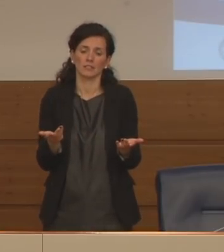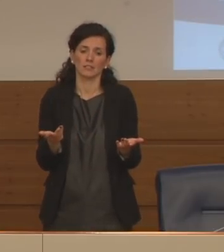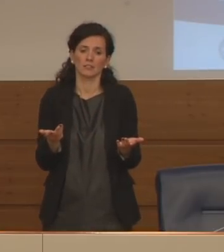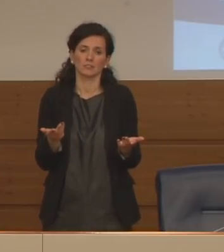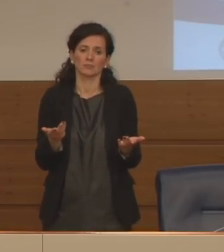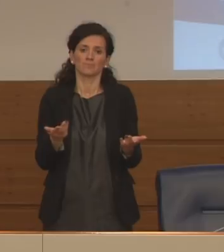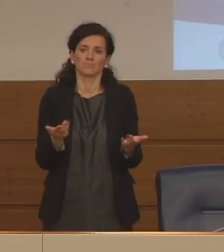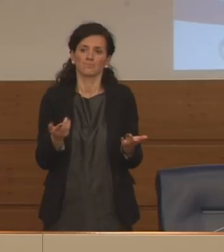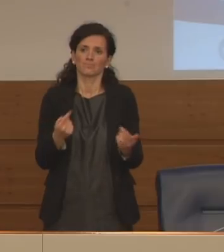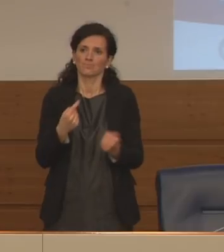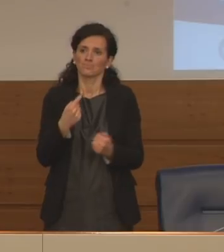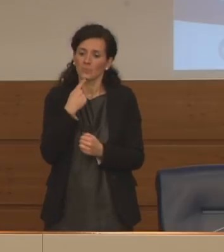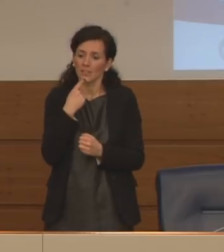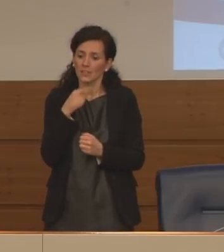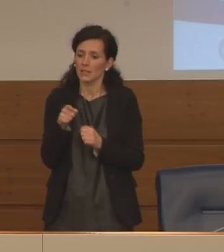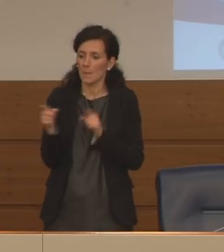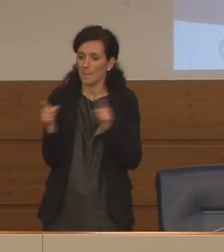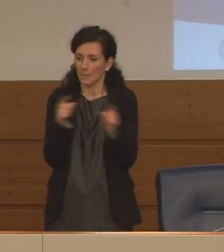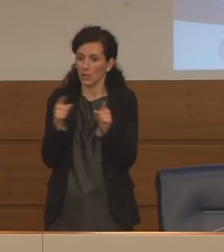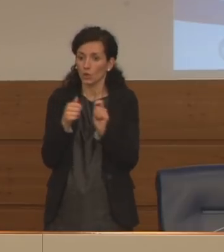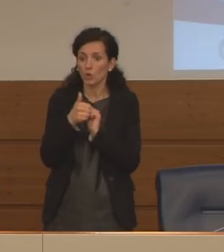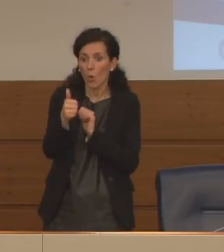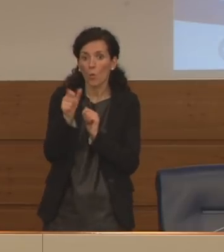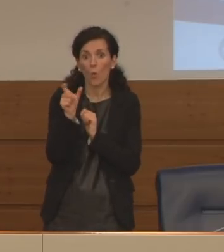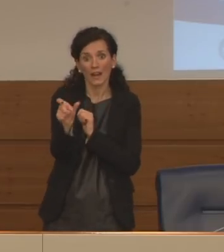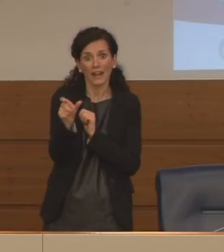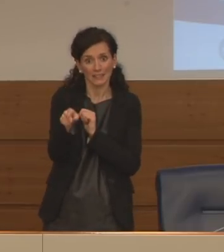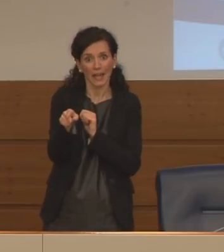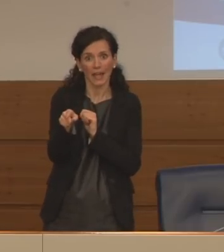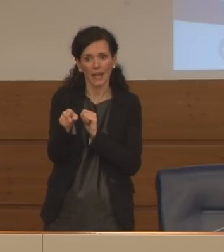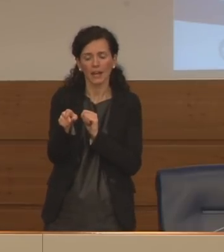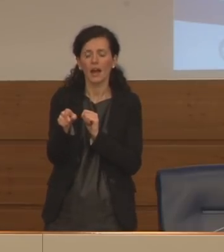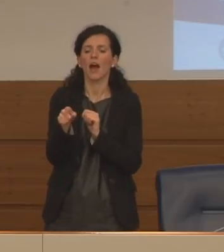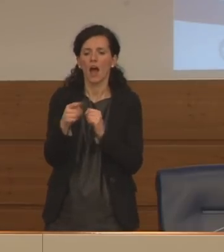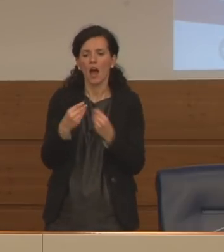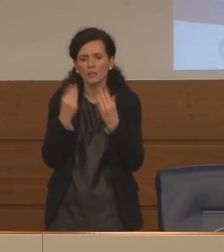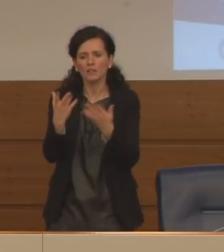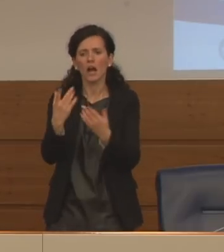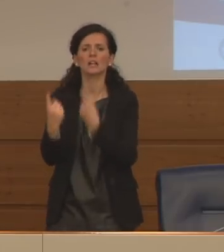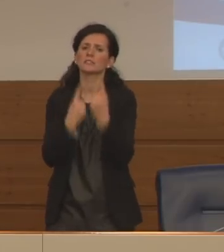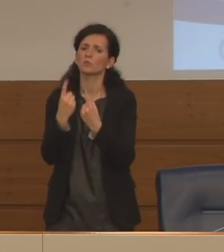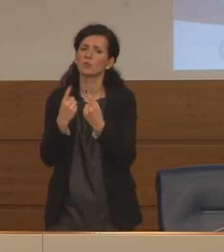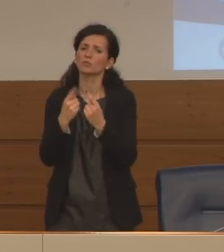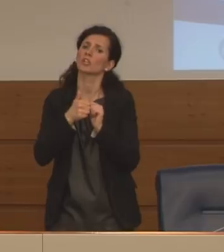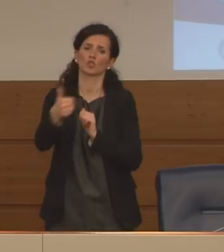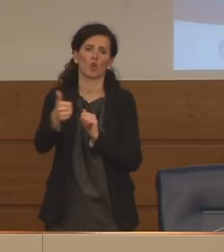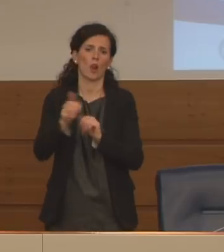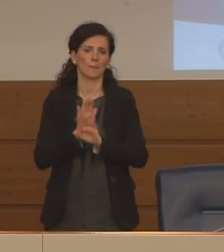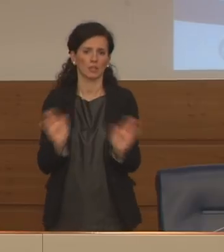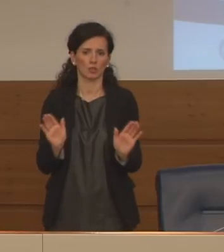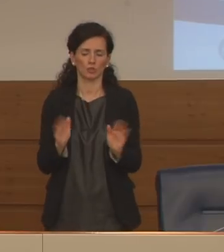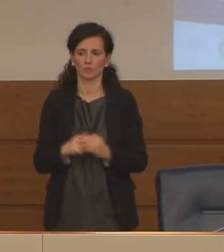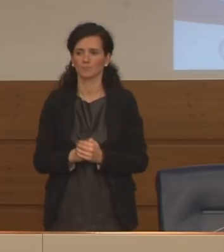espletare un periodo di quarantena devono essere messi nella condizione di potersi isolare